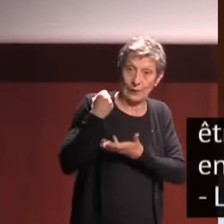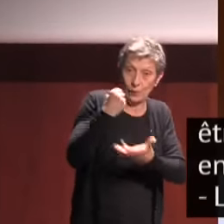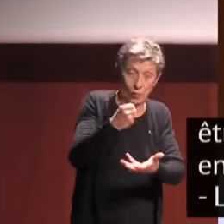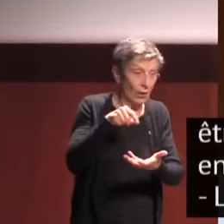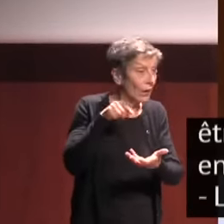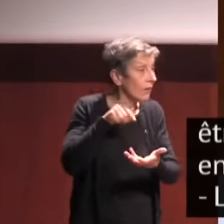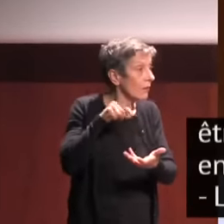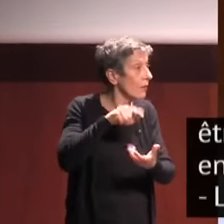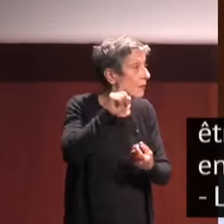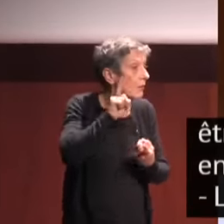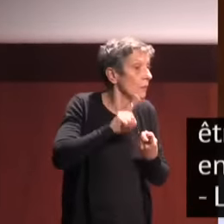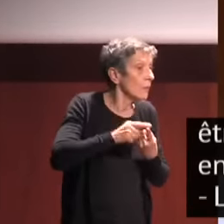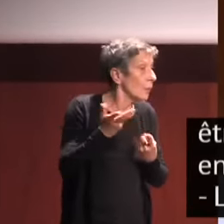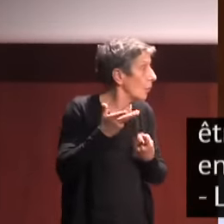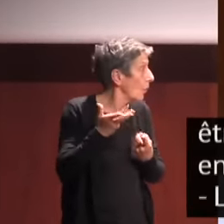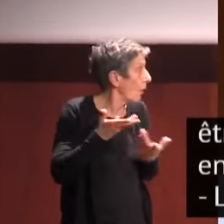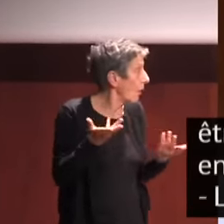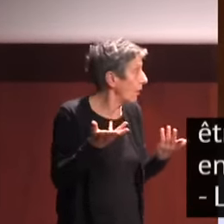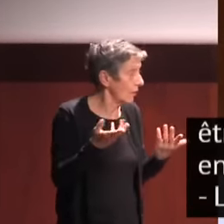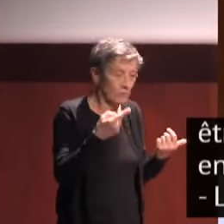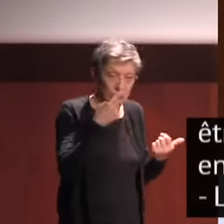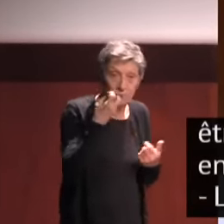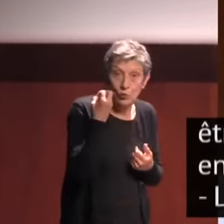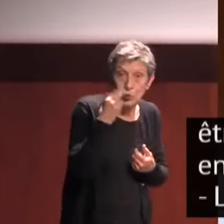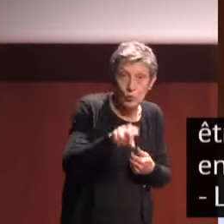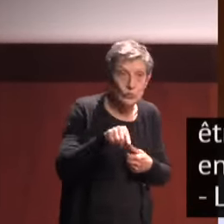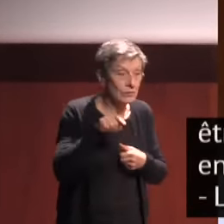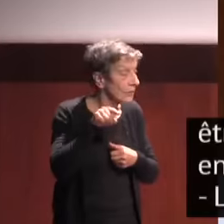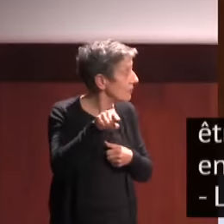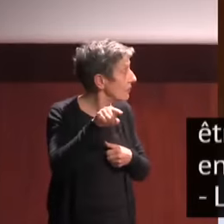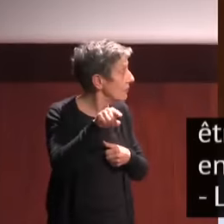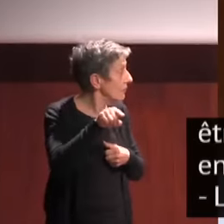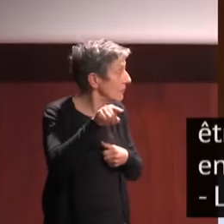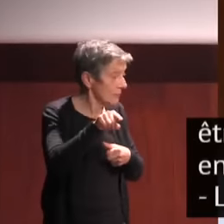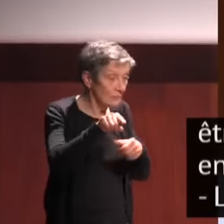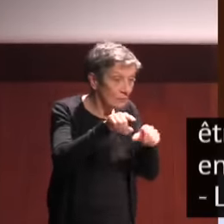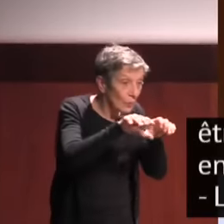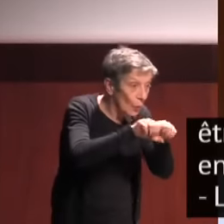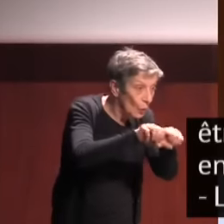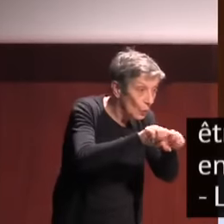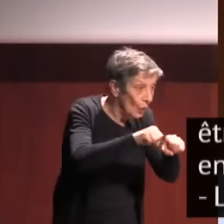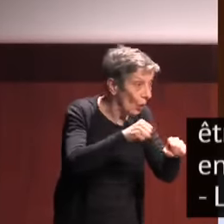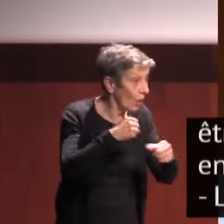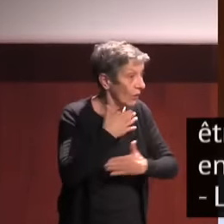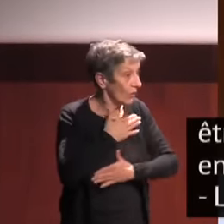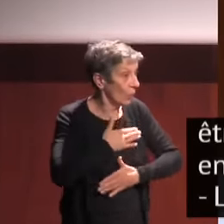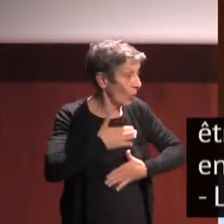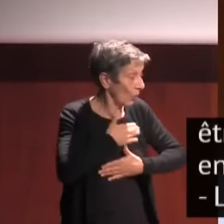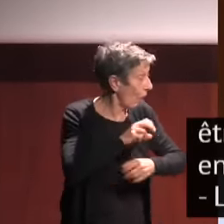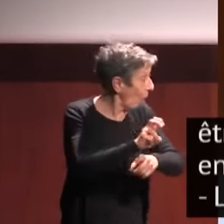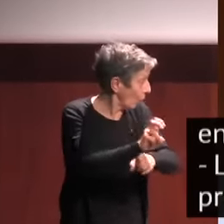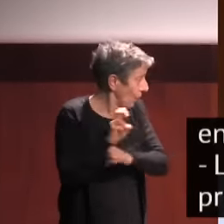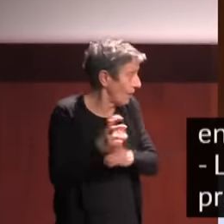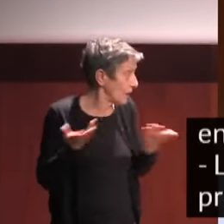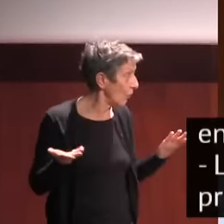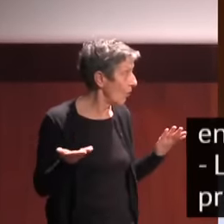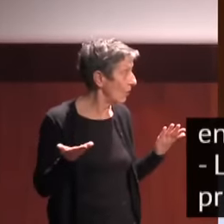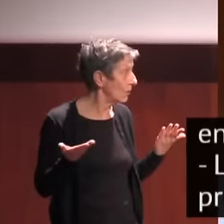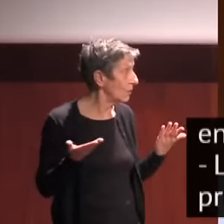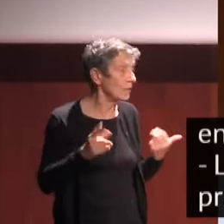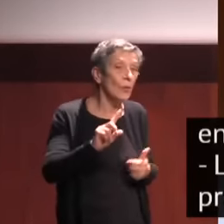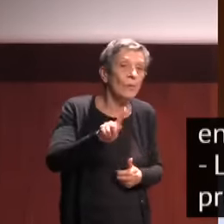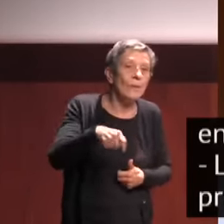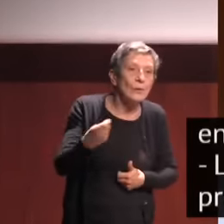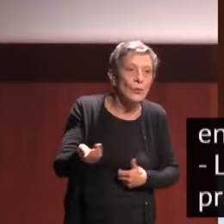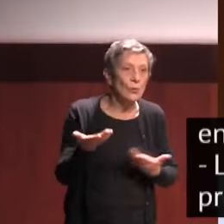que le producteur est content aussi de sa conservation, de la conservation de l'ouvrage. Donc effectivement, c'est forcément un